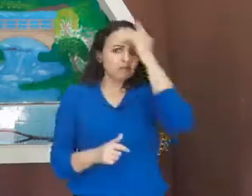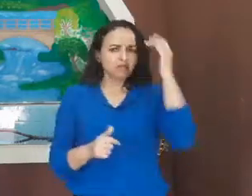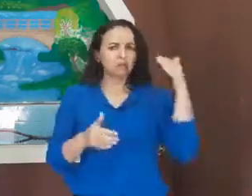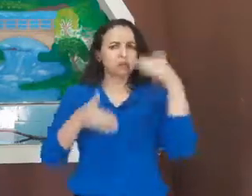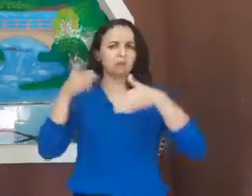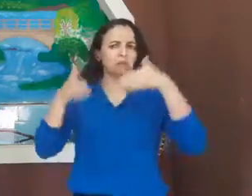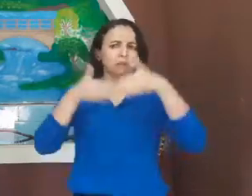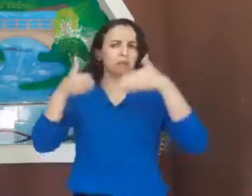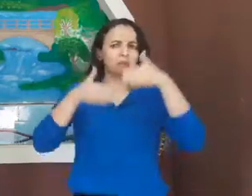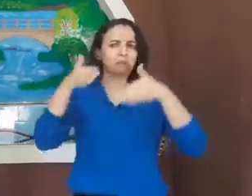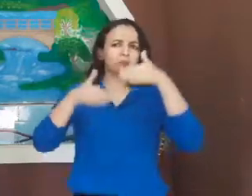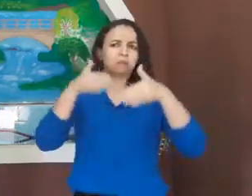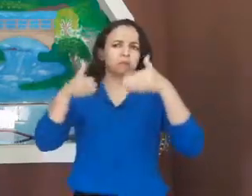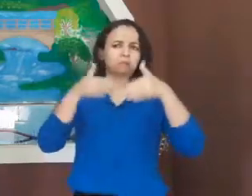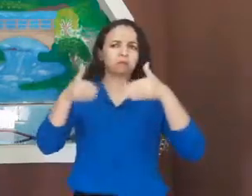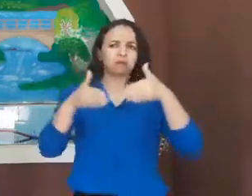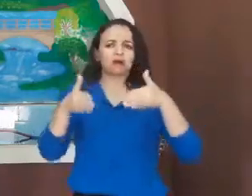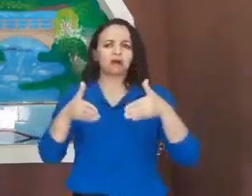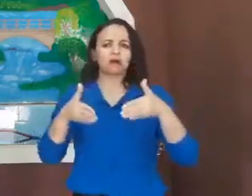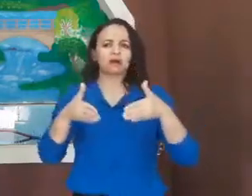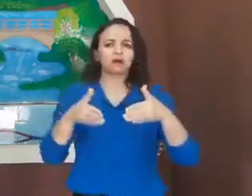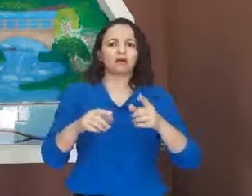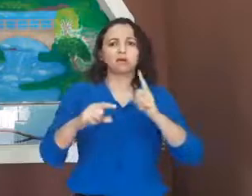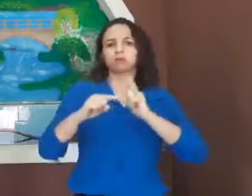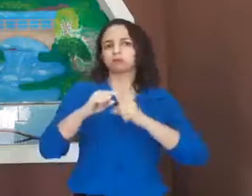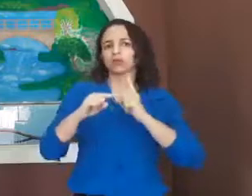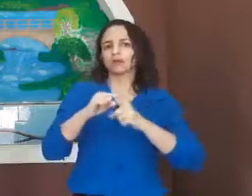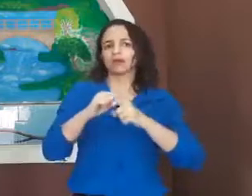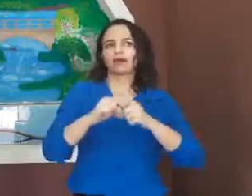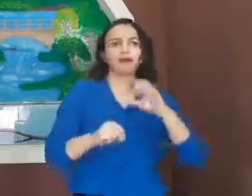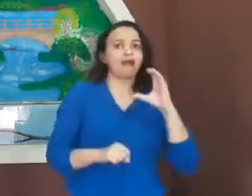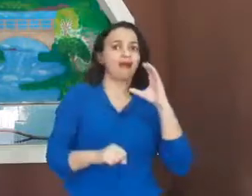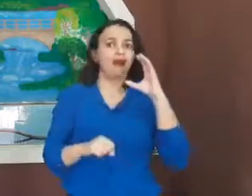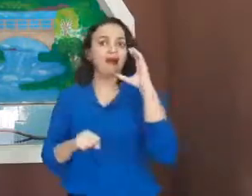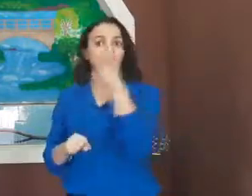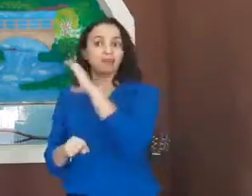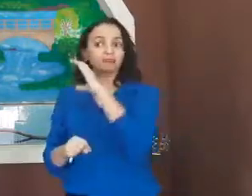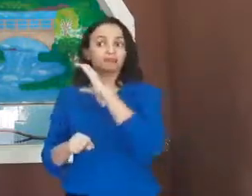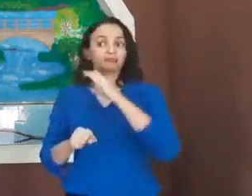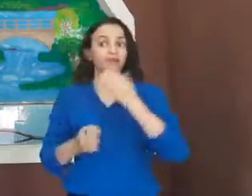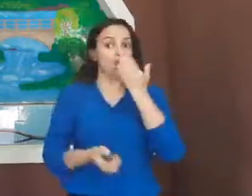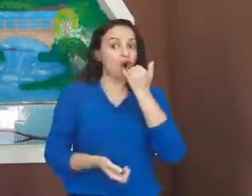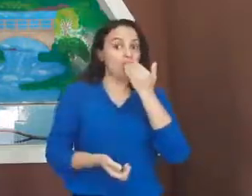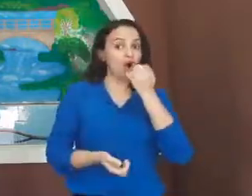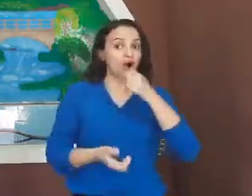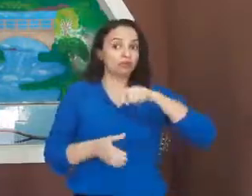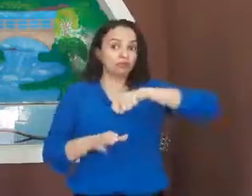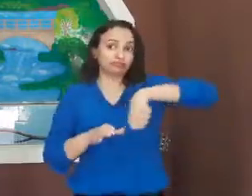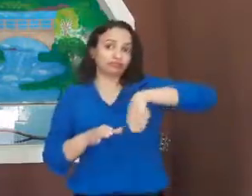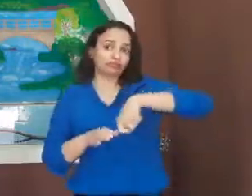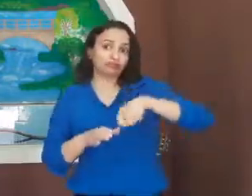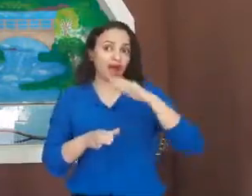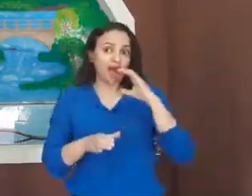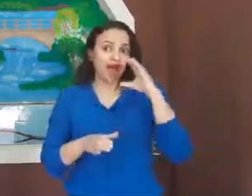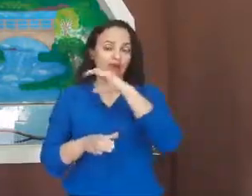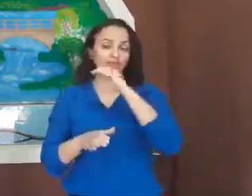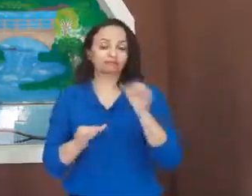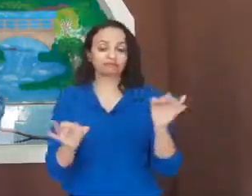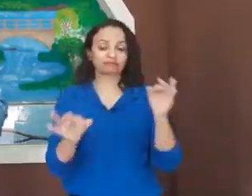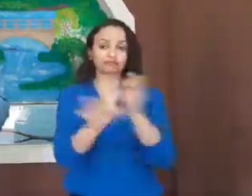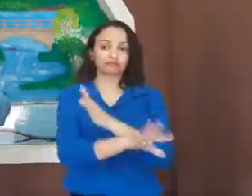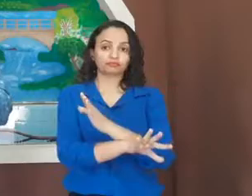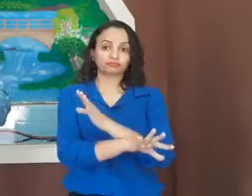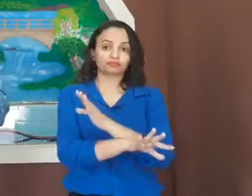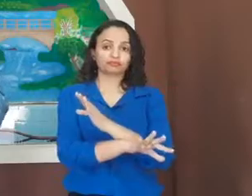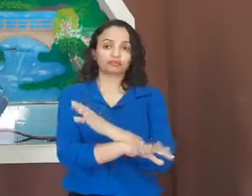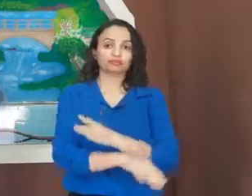aceitação, um grande impacto no seu trabalho, são aqueles que apresentam uma comida rápida, né? Cada